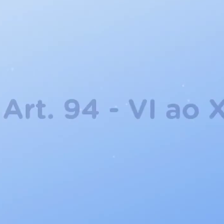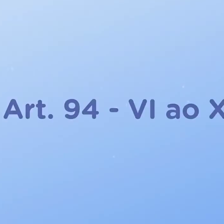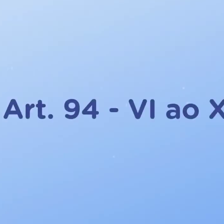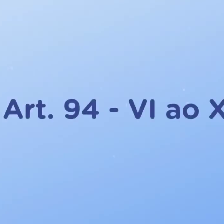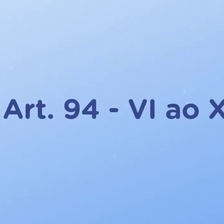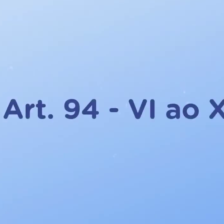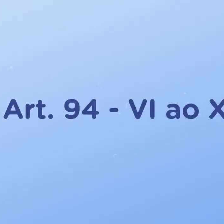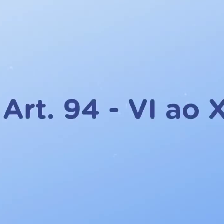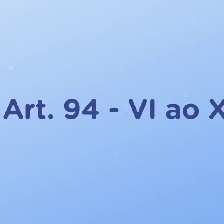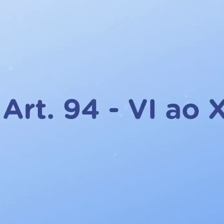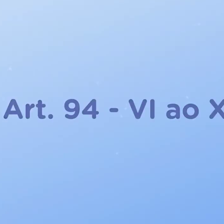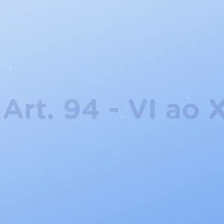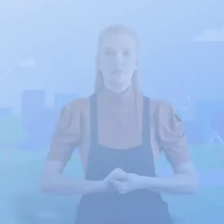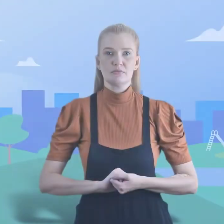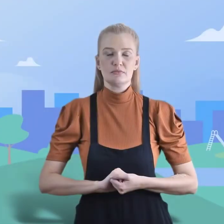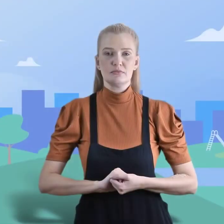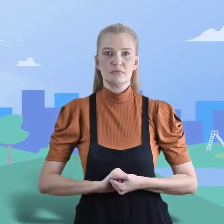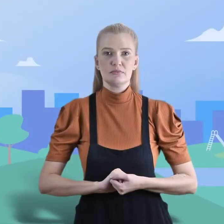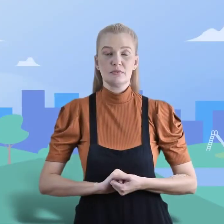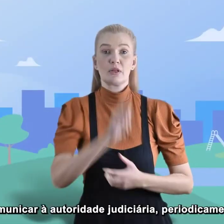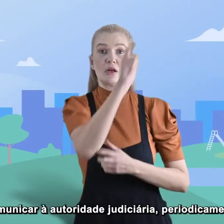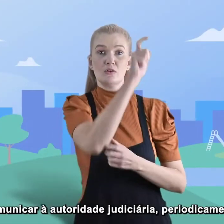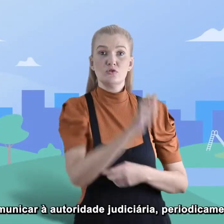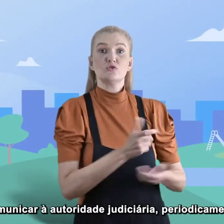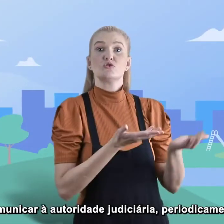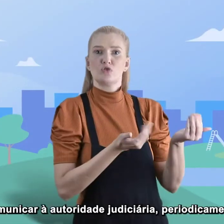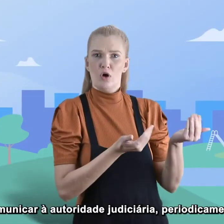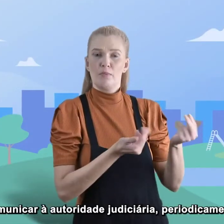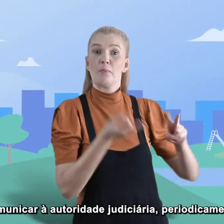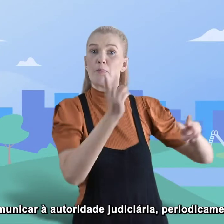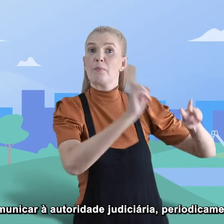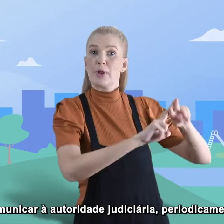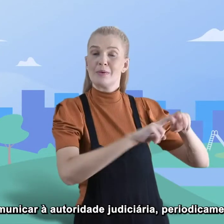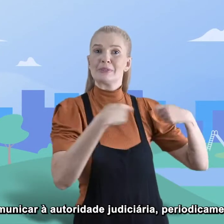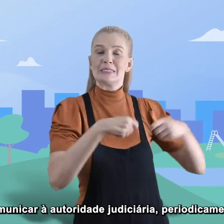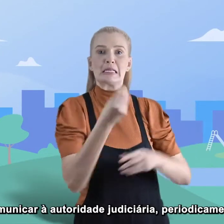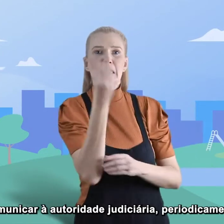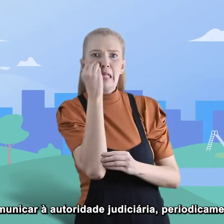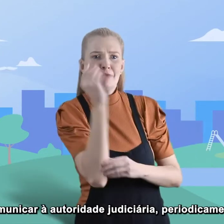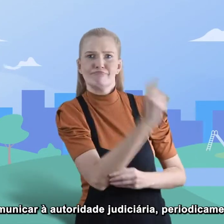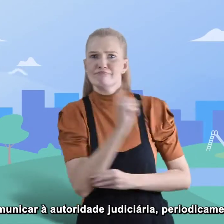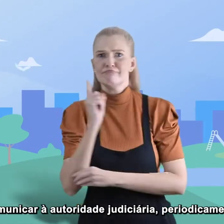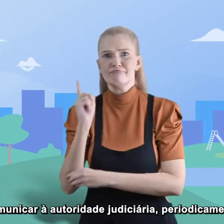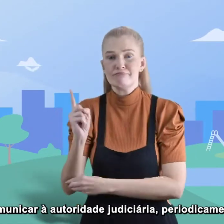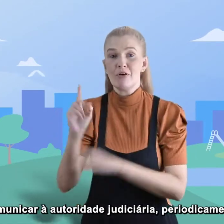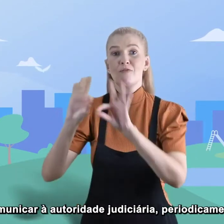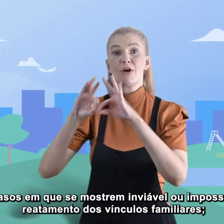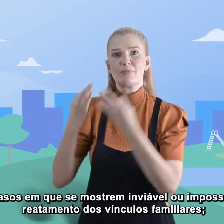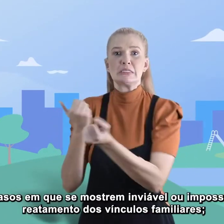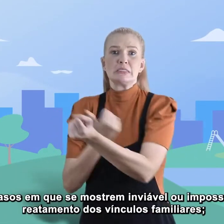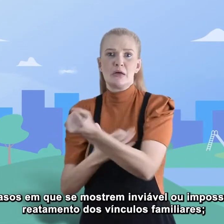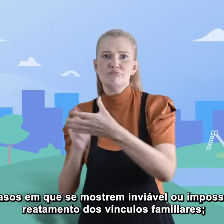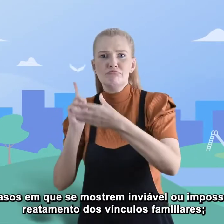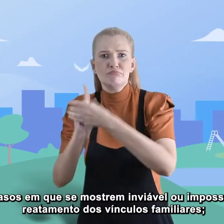Artigo 94, inciso 6º ao 10º. Comunicar à autoridade judiciária, periodicamente, os casos em que